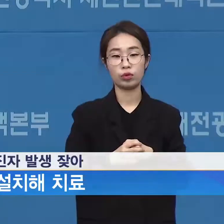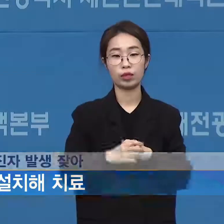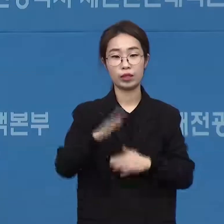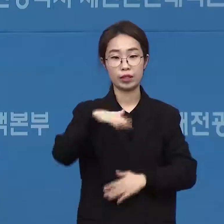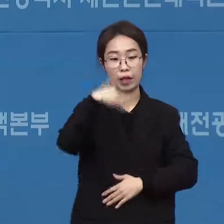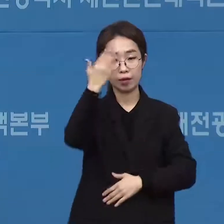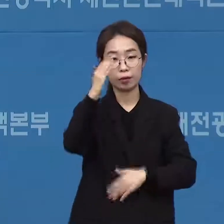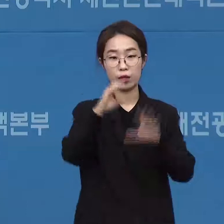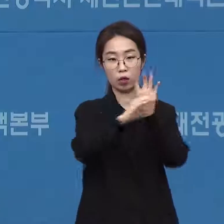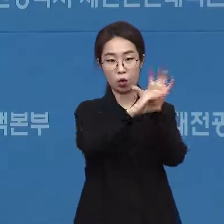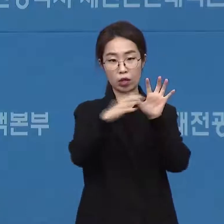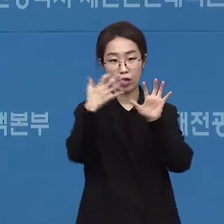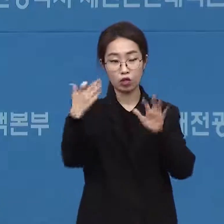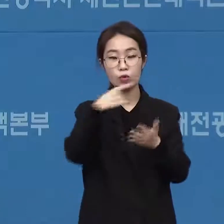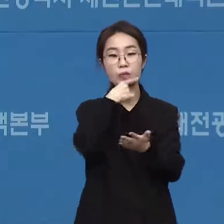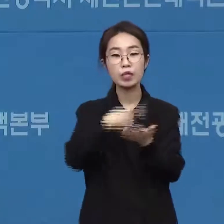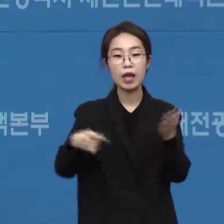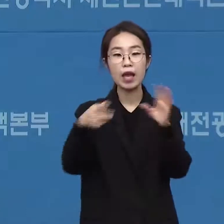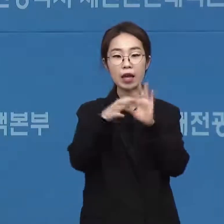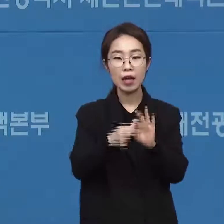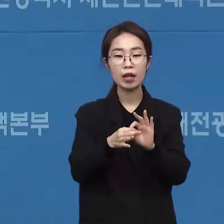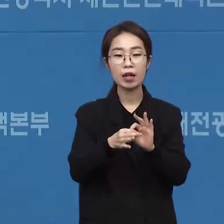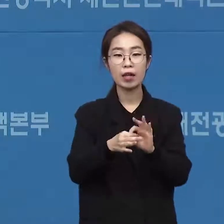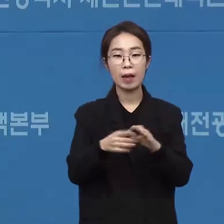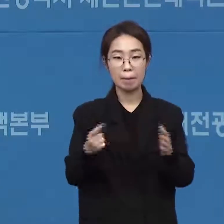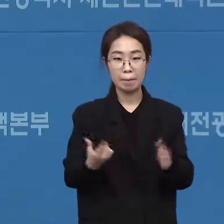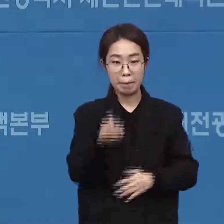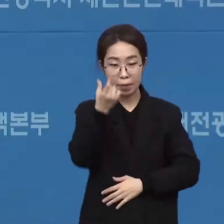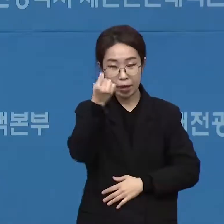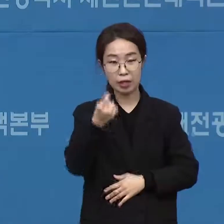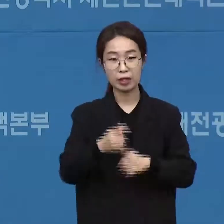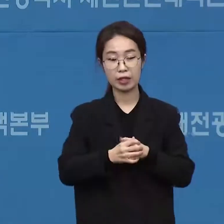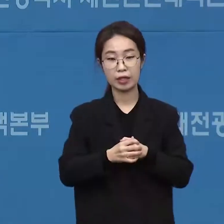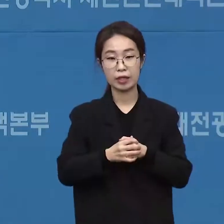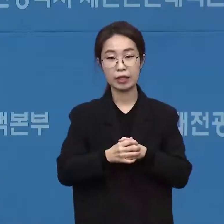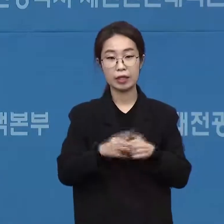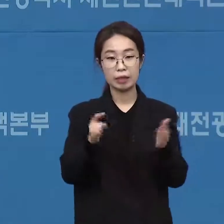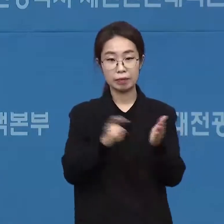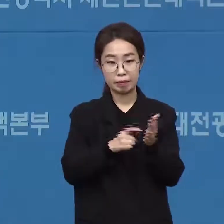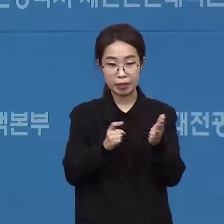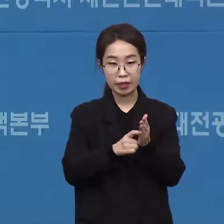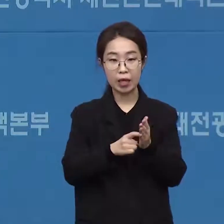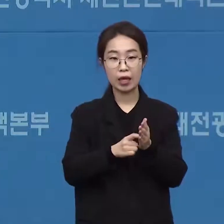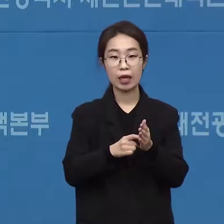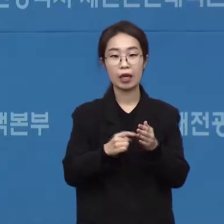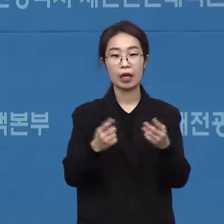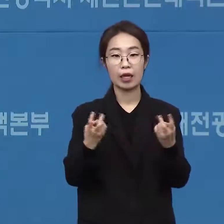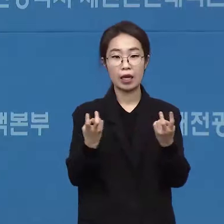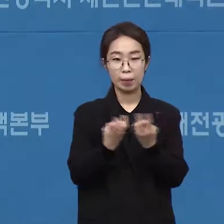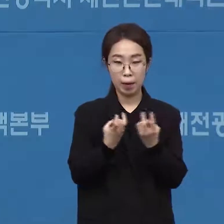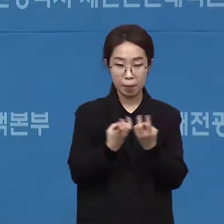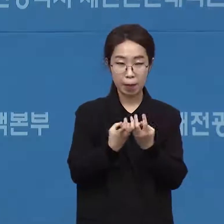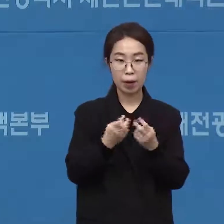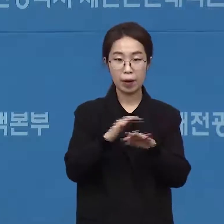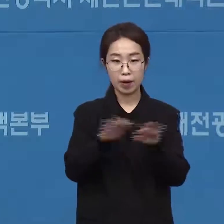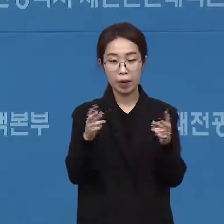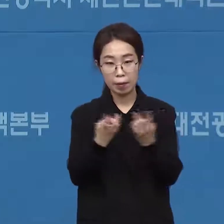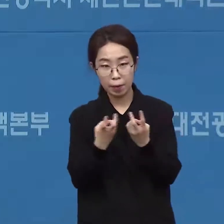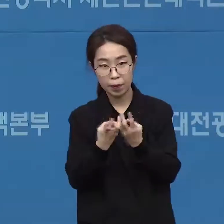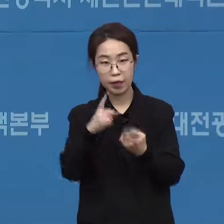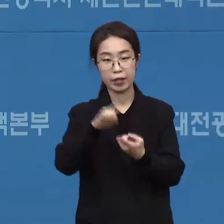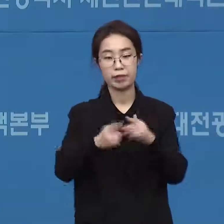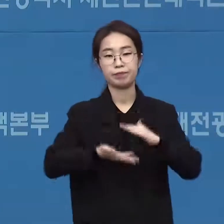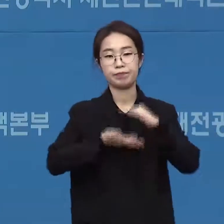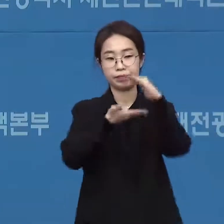다음은 코로나19 피해로 신속히 대처하기 위한 비상경제대책회의 추진사항을